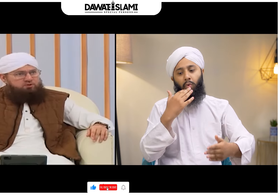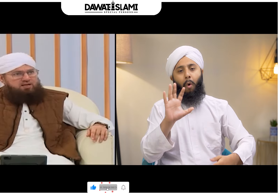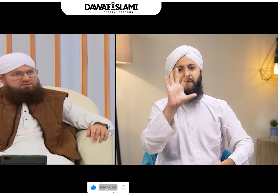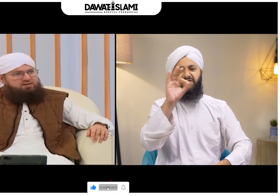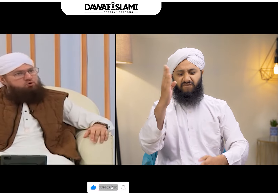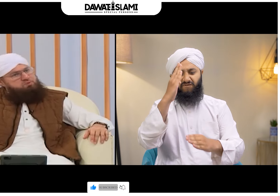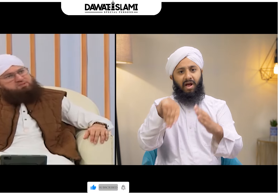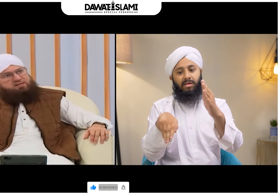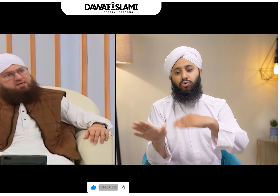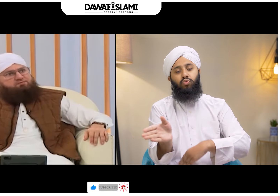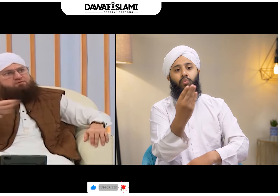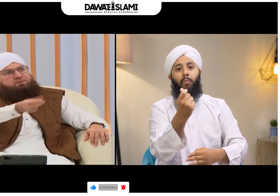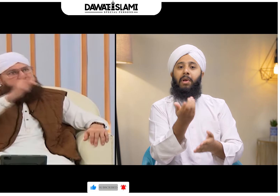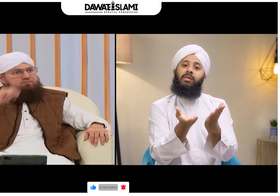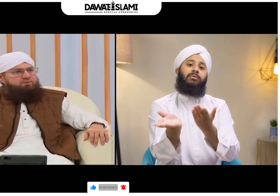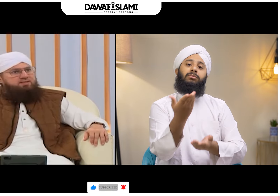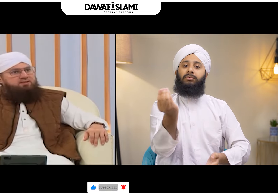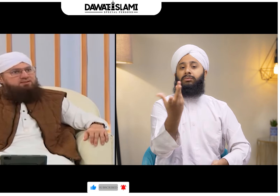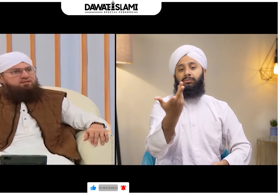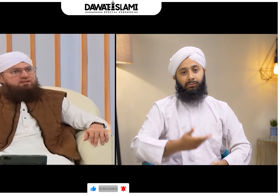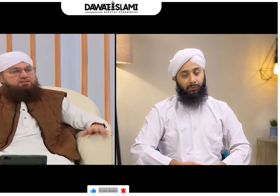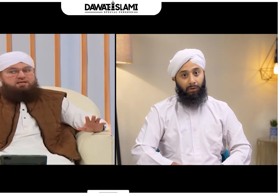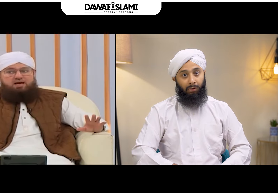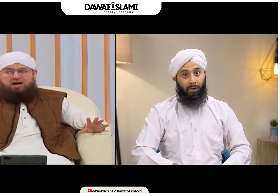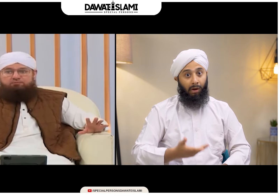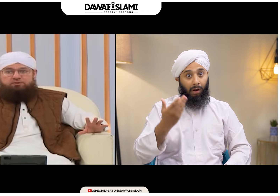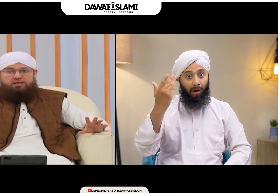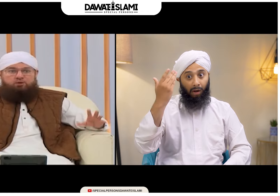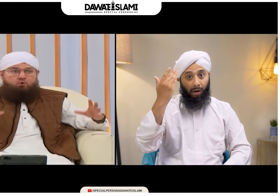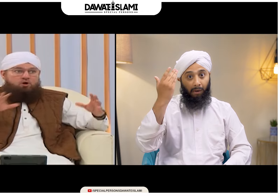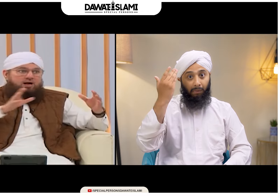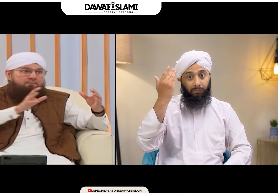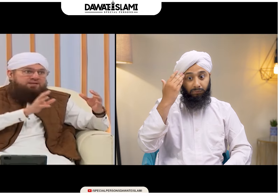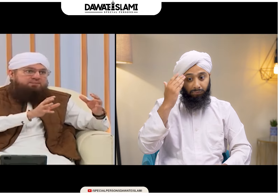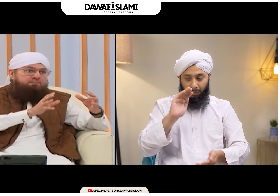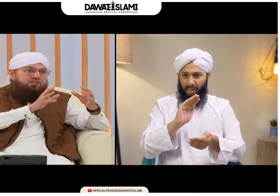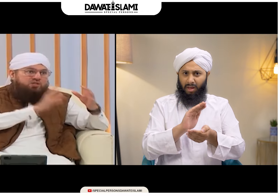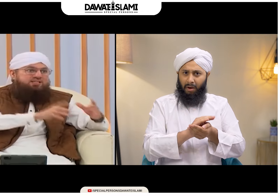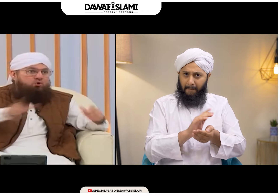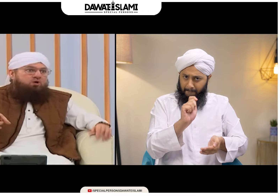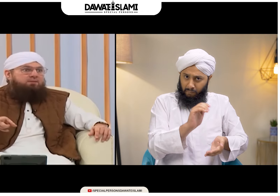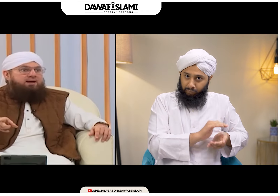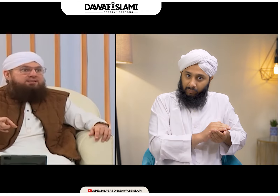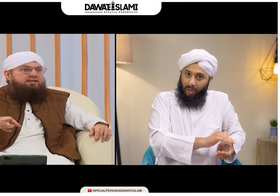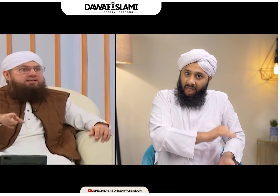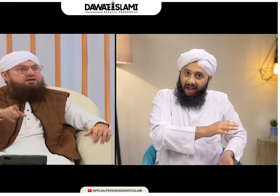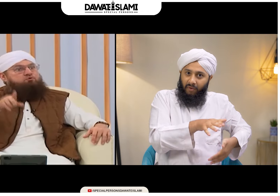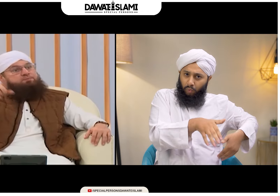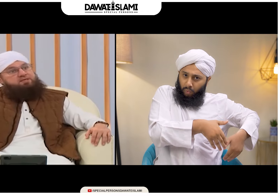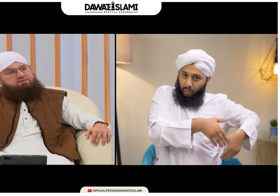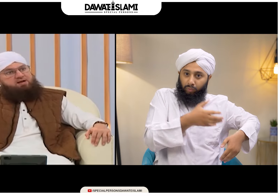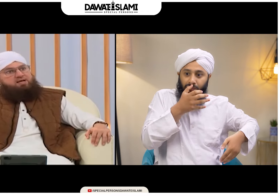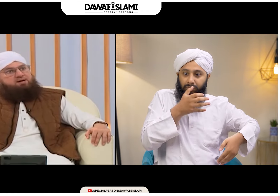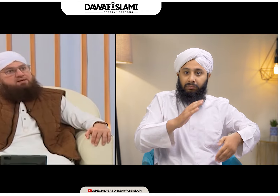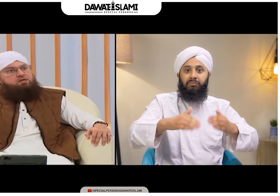دنوں میں وہ دن آنے والے ہیں، اس میں سیل لگے گی 50% میں آپ کو مل جائے گا. یعنی آپ دیکھیں لوگ اپنی پرچیزنگ روک کر بیٹھتے ہیں کہ یار وہ